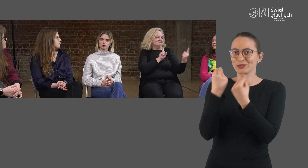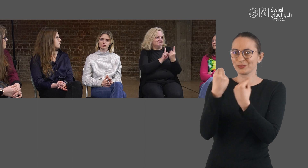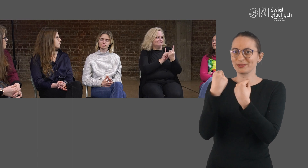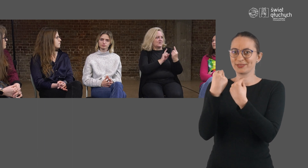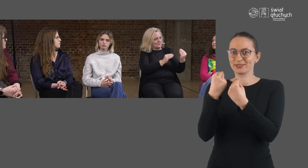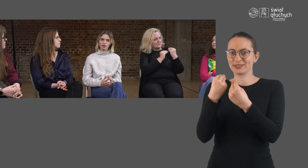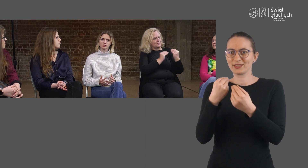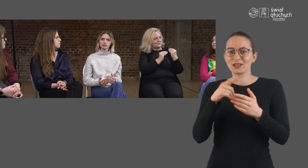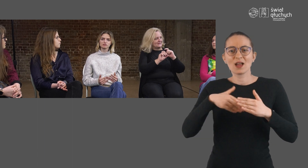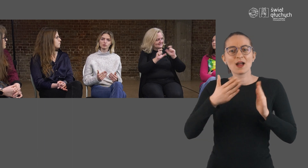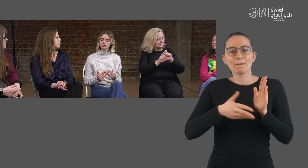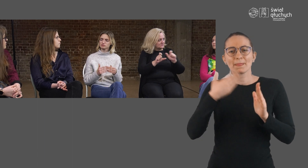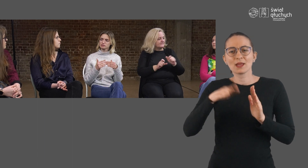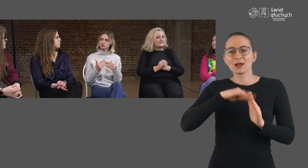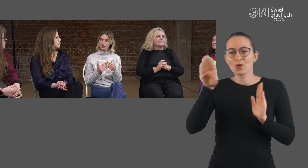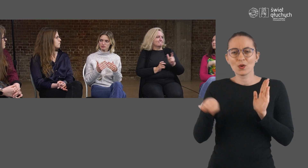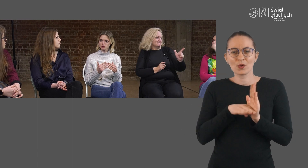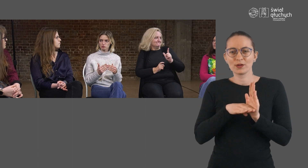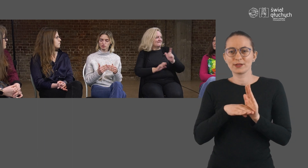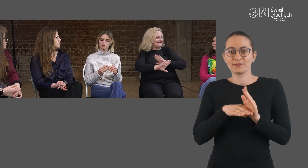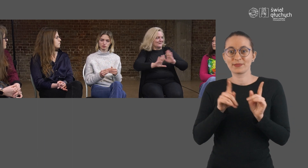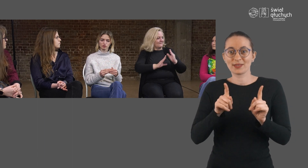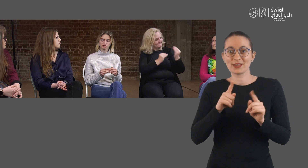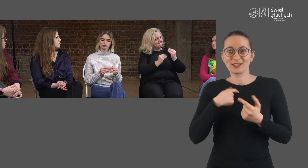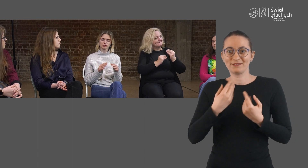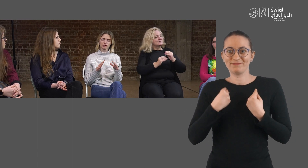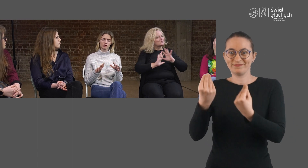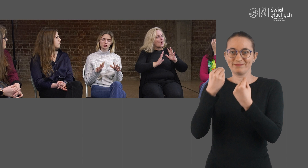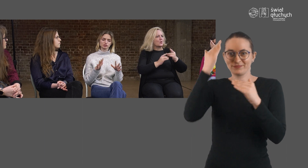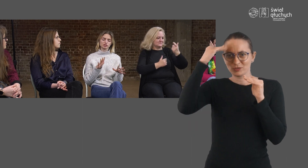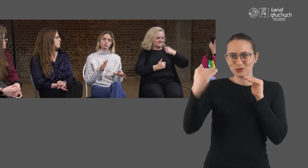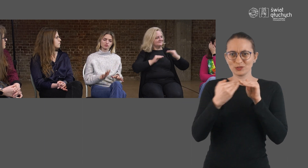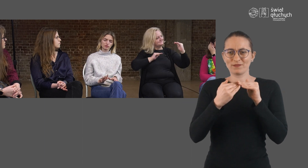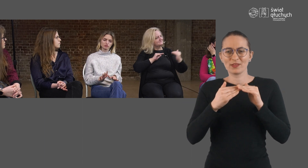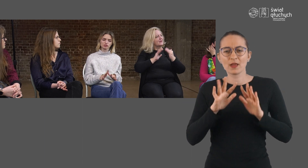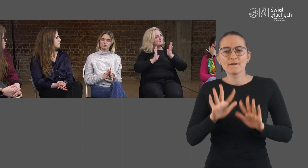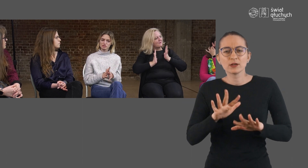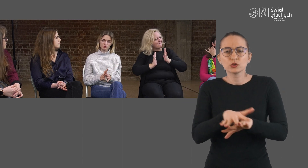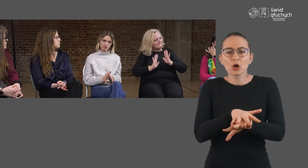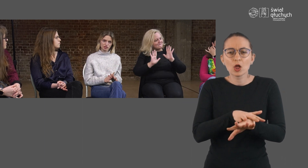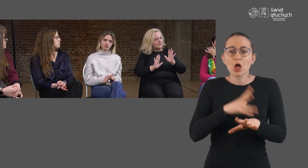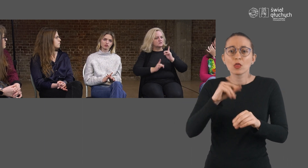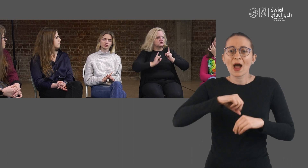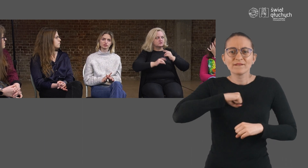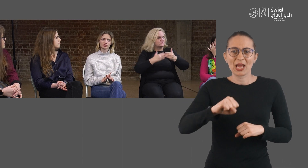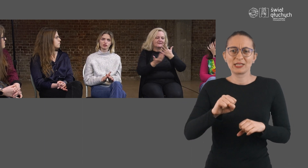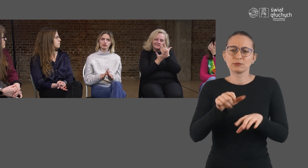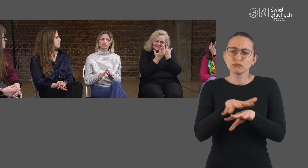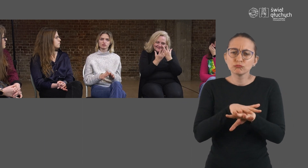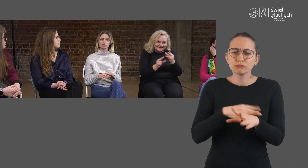sama mnie uczy i tak w indywidualny sposób do mnie podchodzi, czyli że tak powoli, że nie przyspiesza